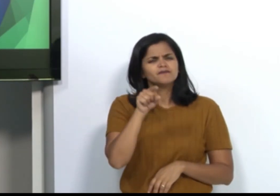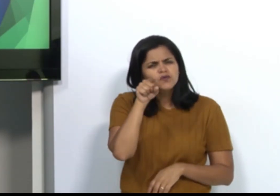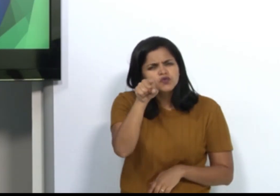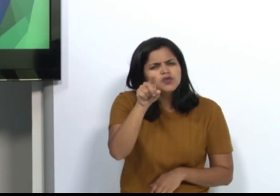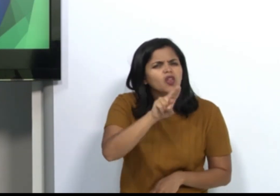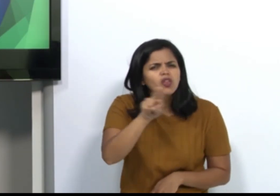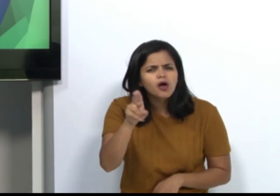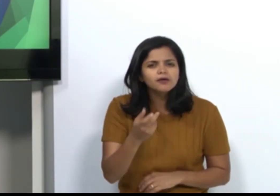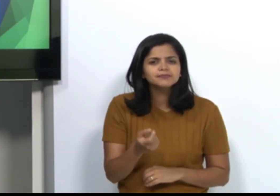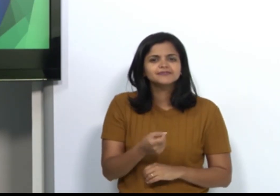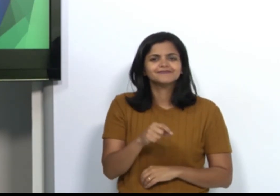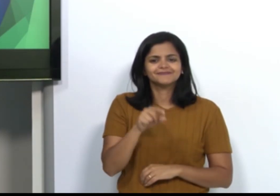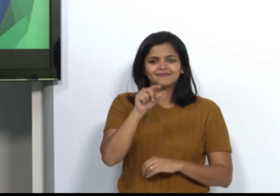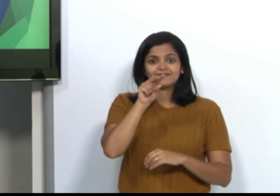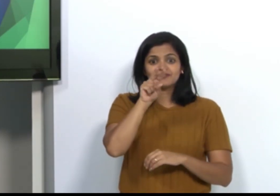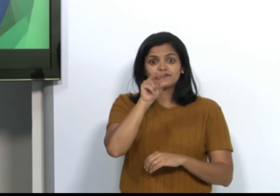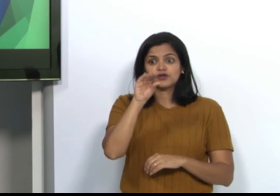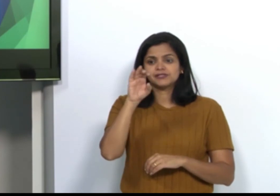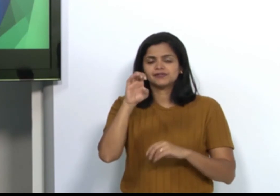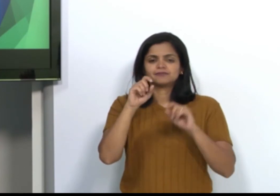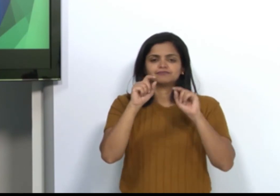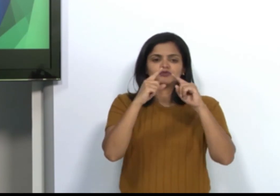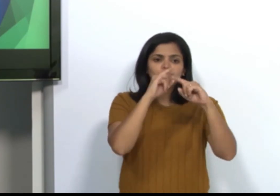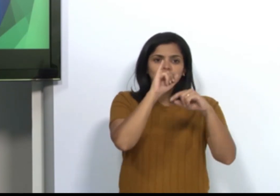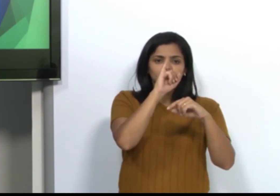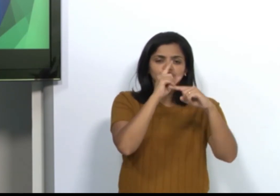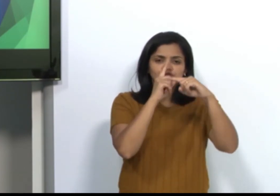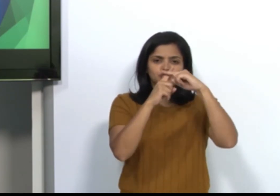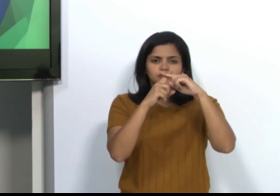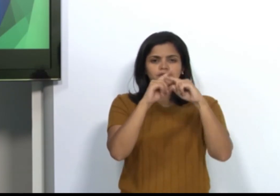Ali, a casa. Você.